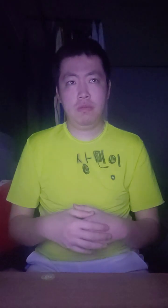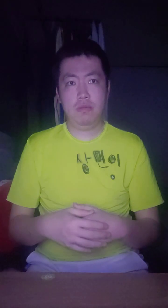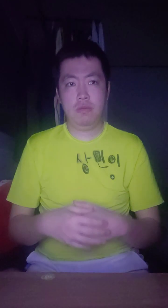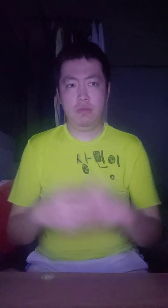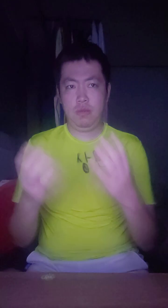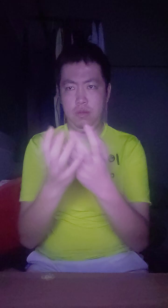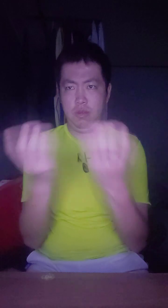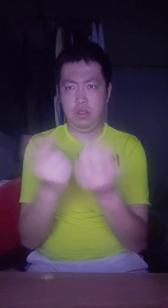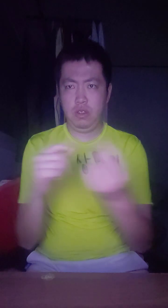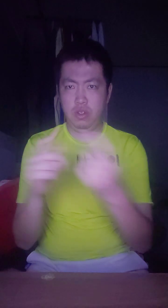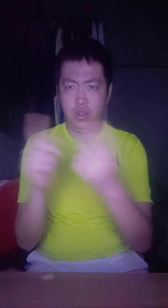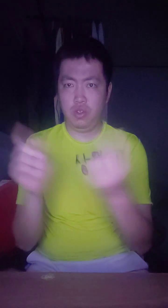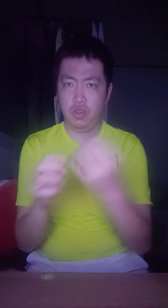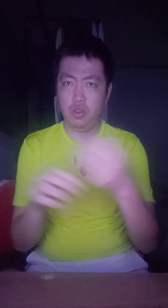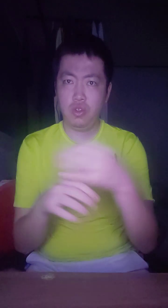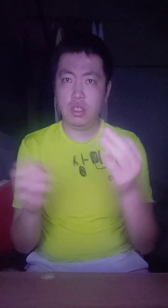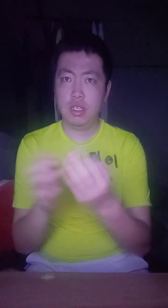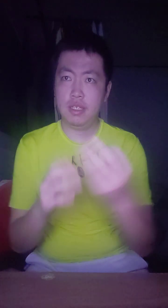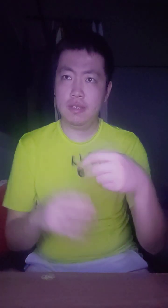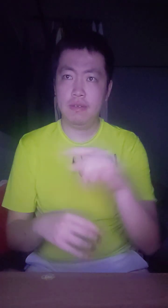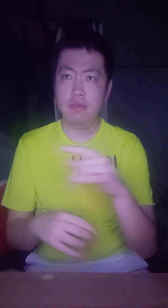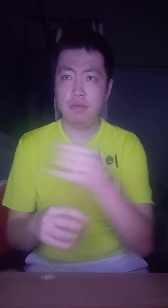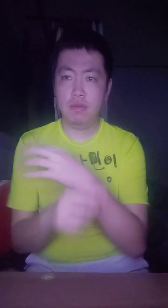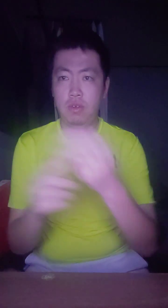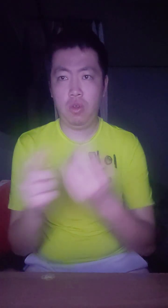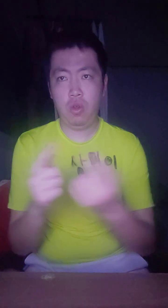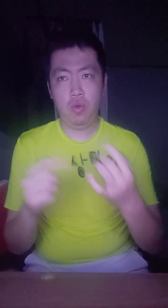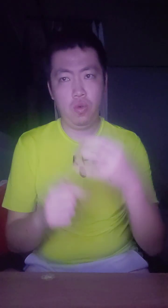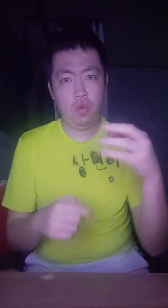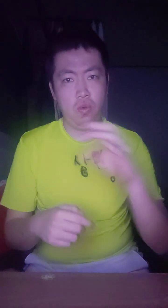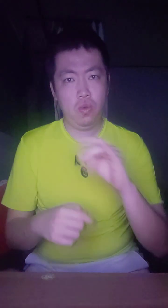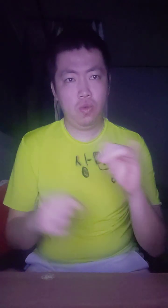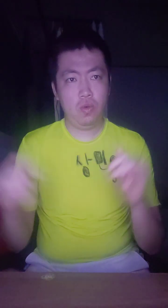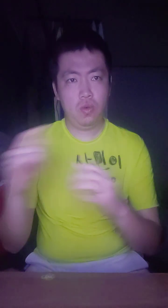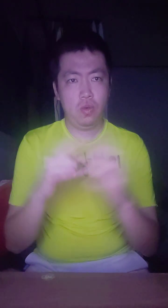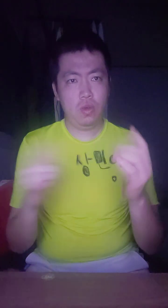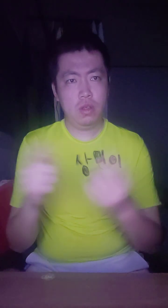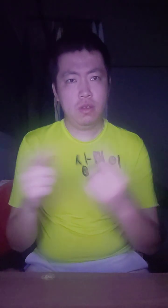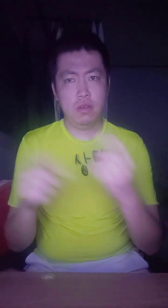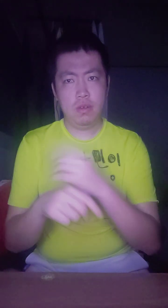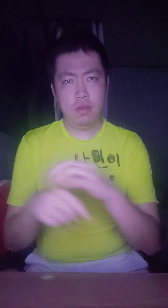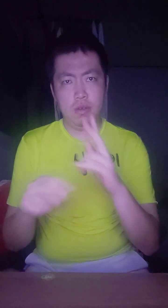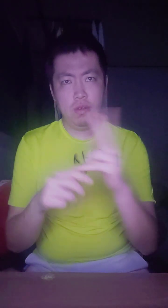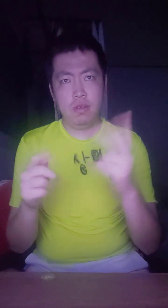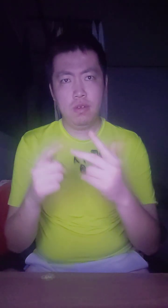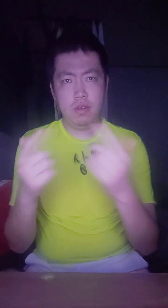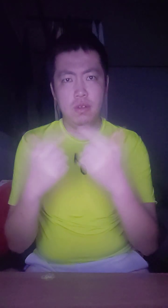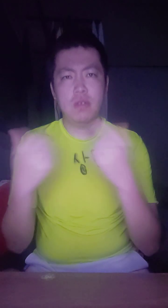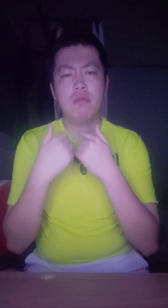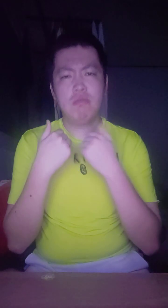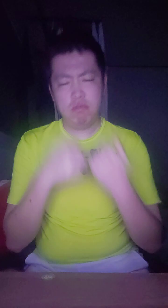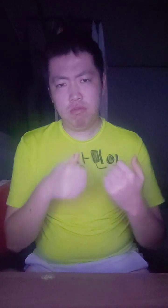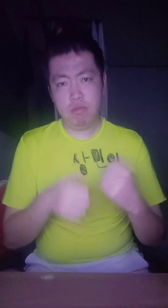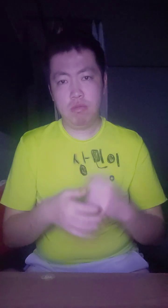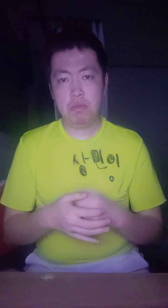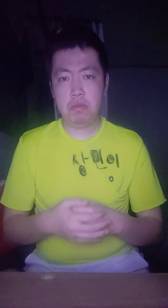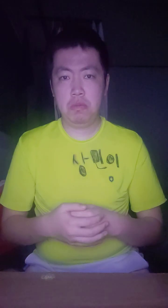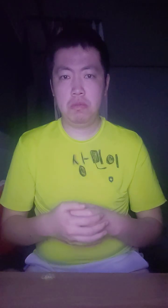국내 중견 철강 회사인 세아베스트에서 근무하던 36살 노동자가 3년 전에 스스로 목숨을 끊었는데요. 그의